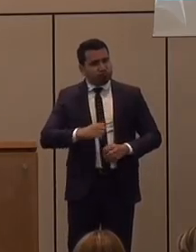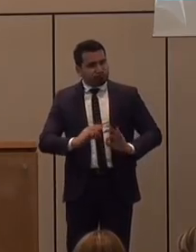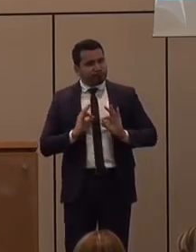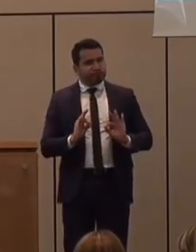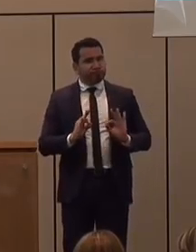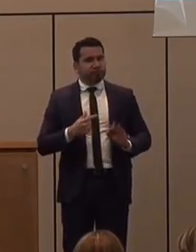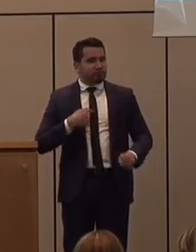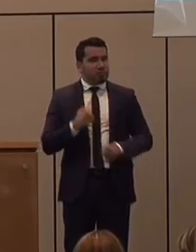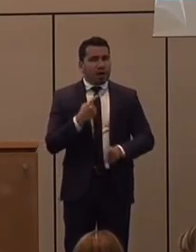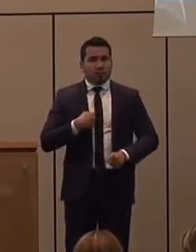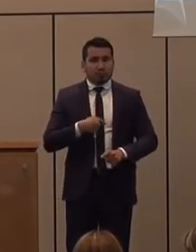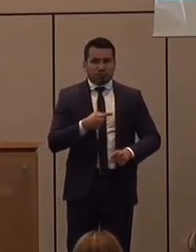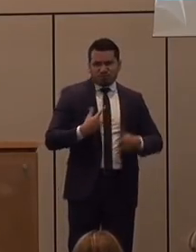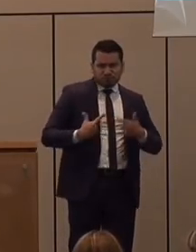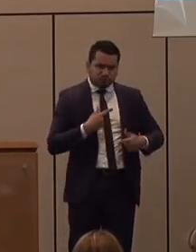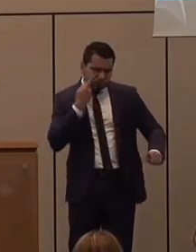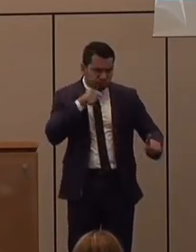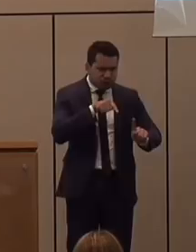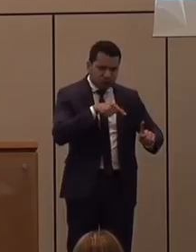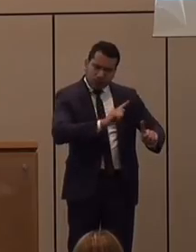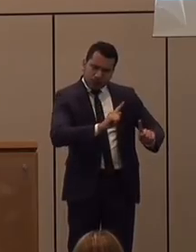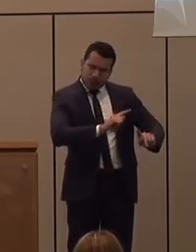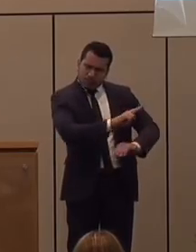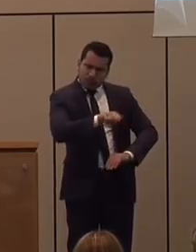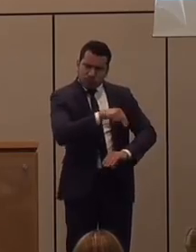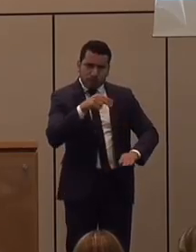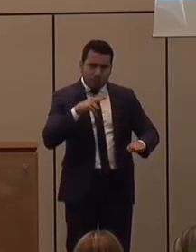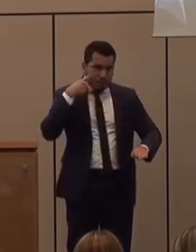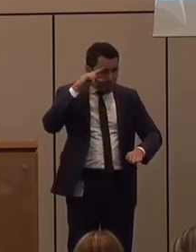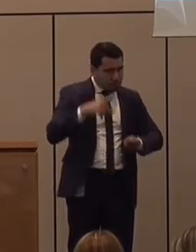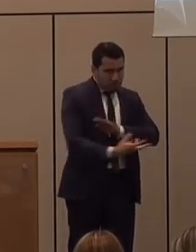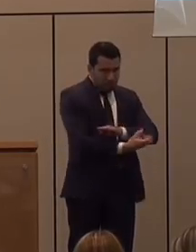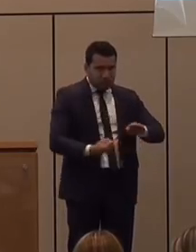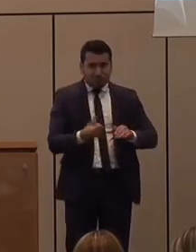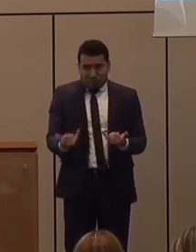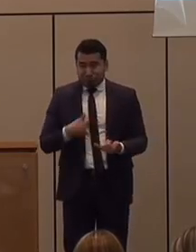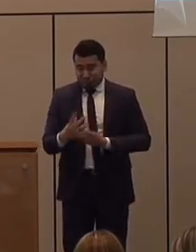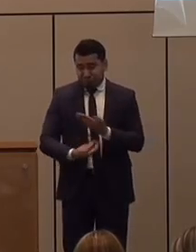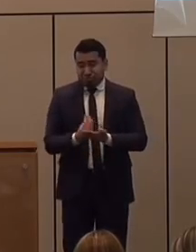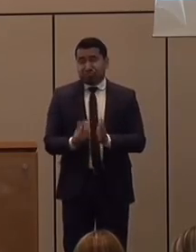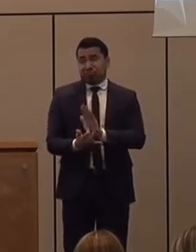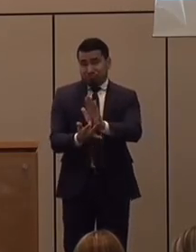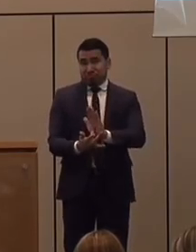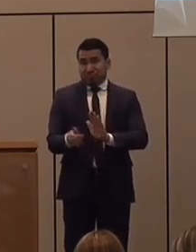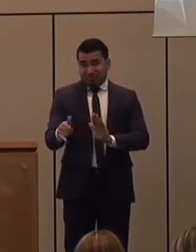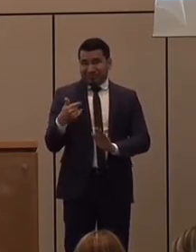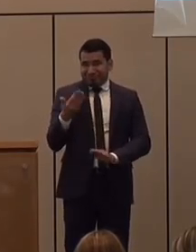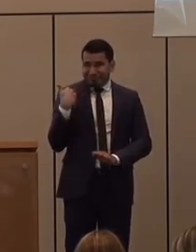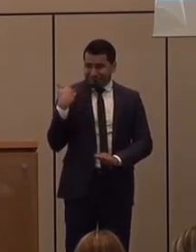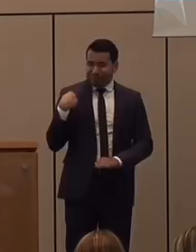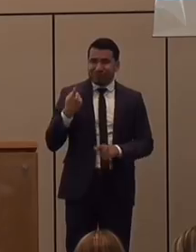tenemos que ser implacables en la lucha anticontrabando y los resultados se han empezado a ver cómo usted anotó en el caso de buenaventura